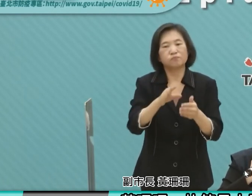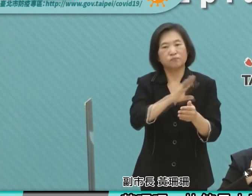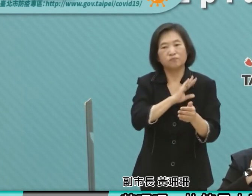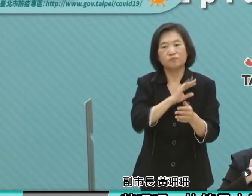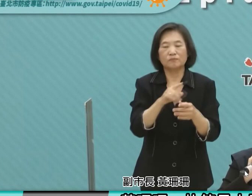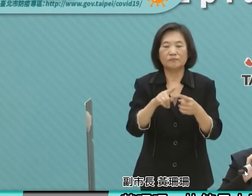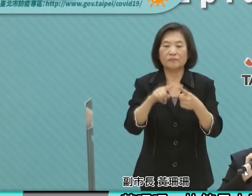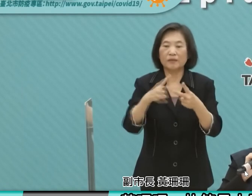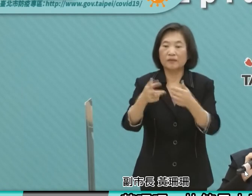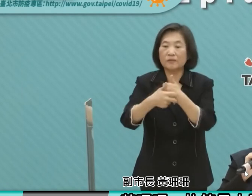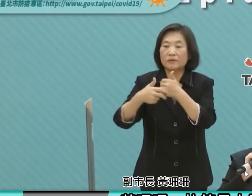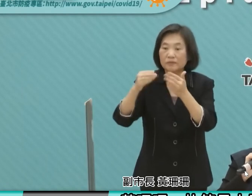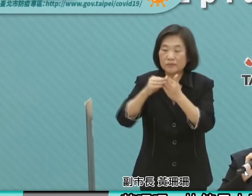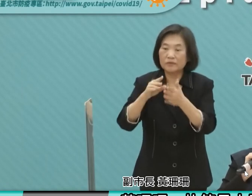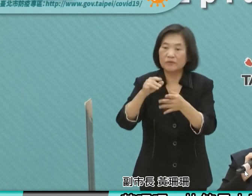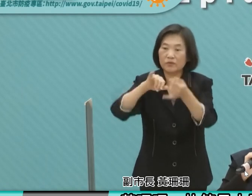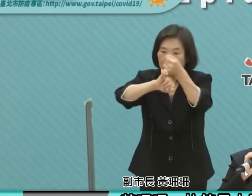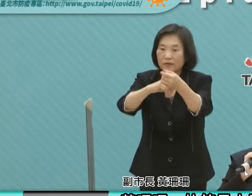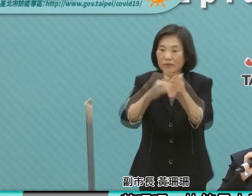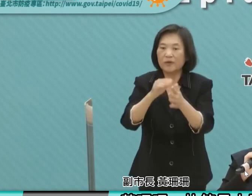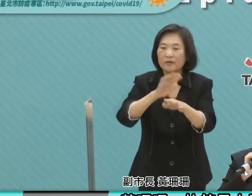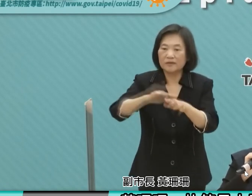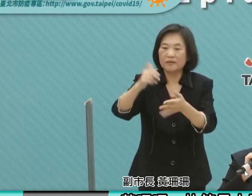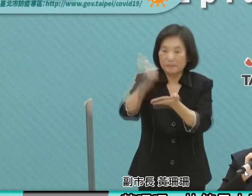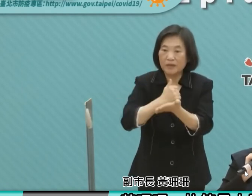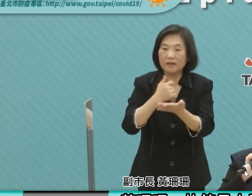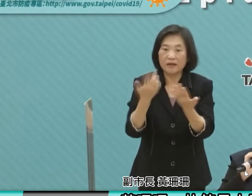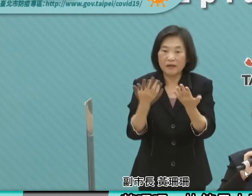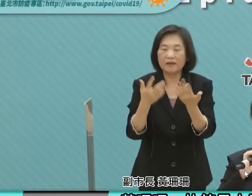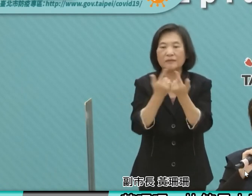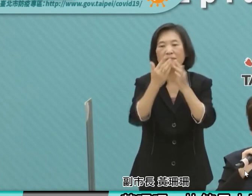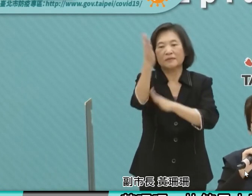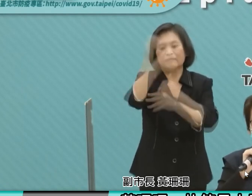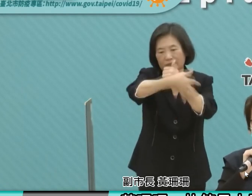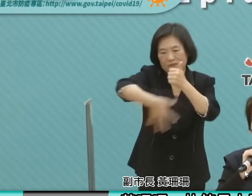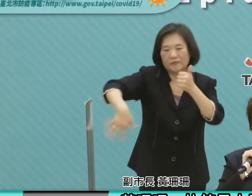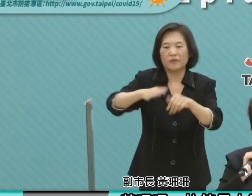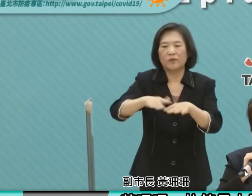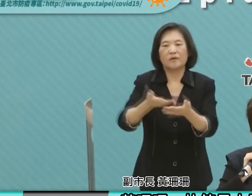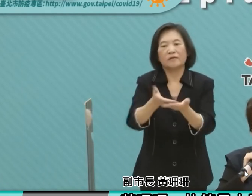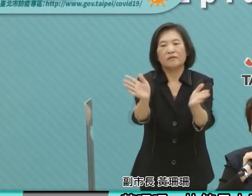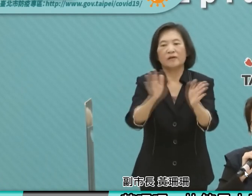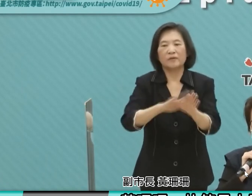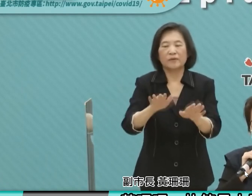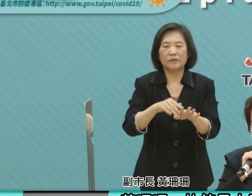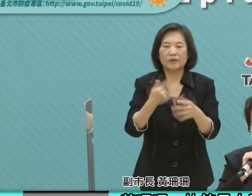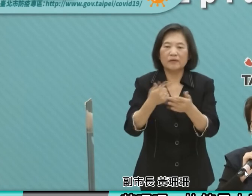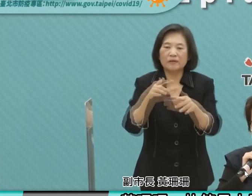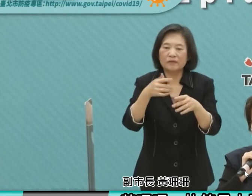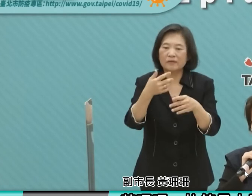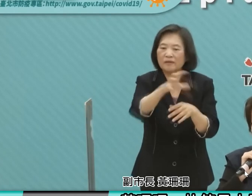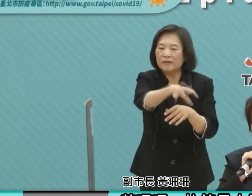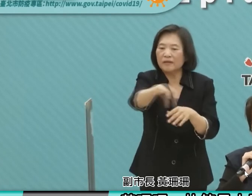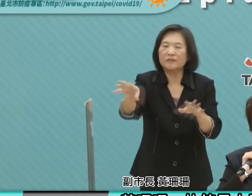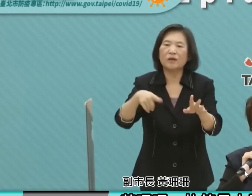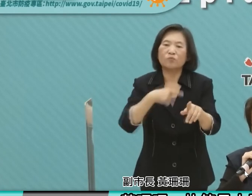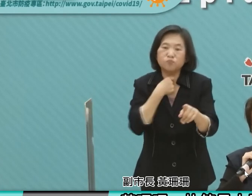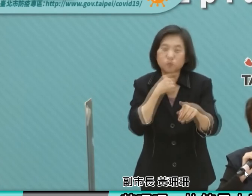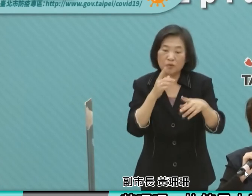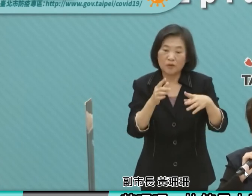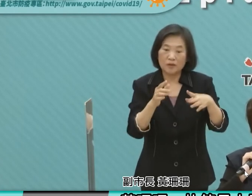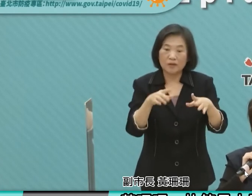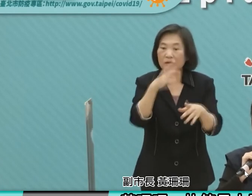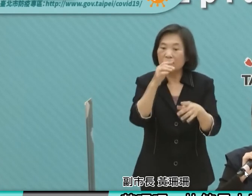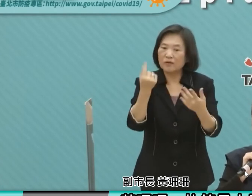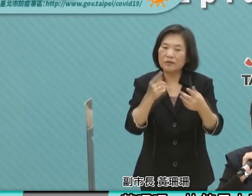们卫生局下定的部分也会用在我们很多的机关，现在很多的地方都要求快筛阴性才能